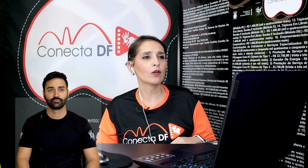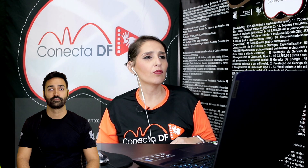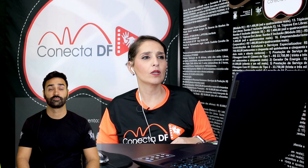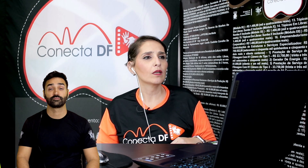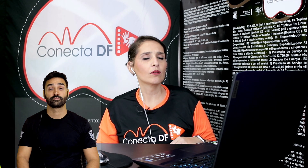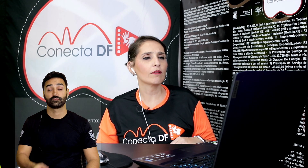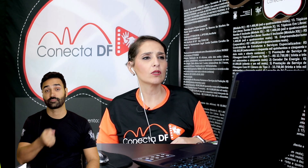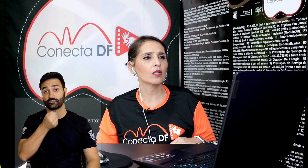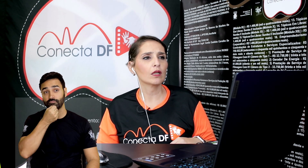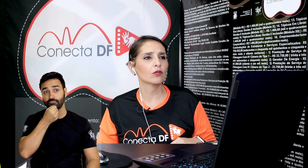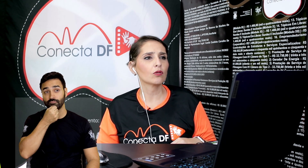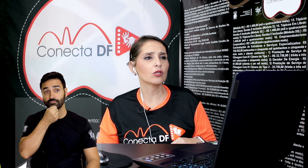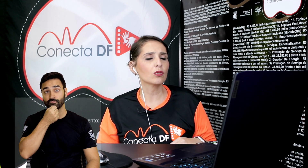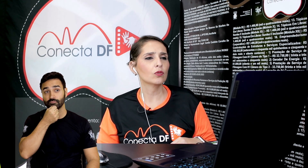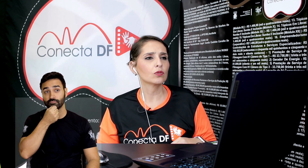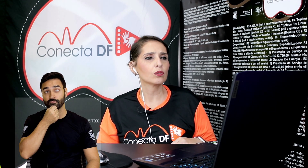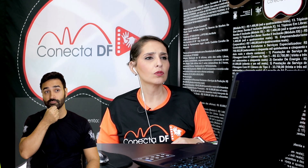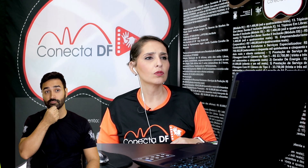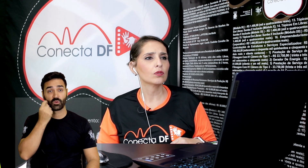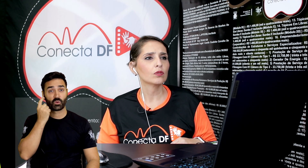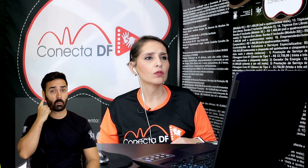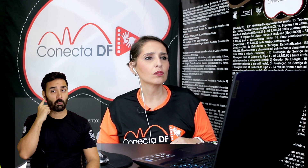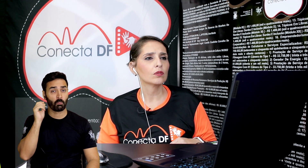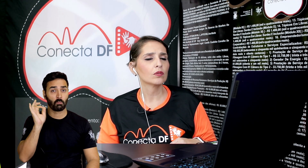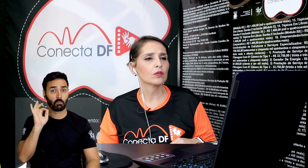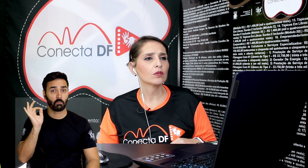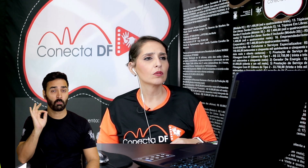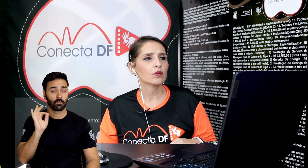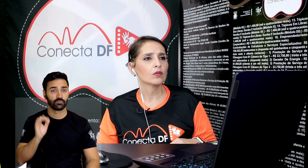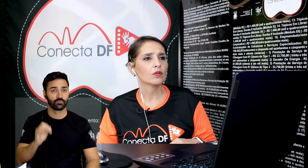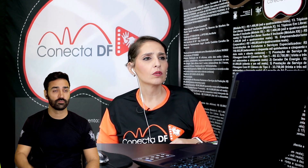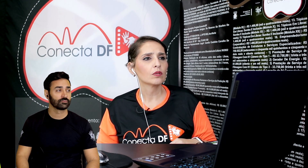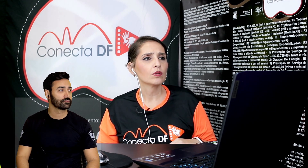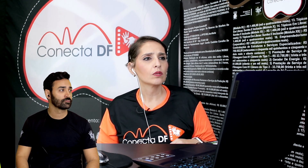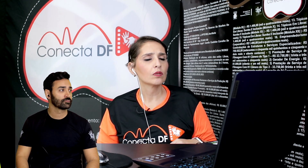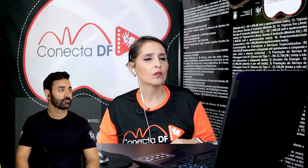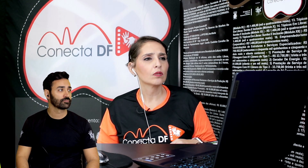Seu microfone não está funcionando, não te escuto.